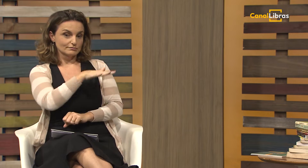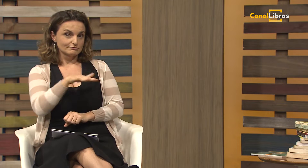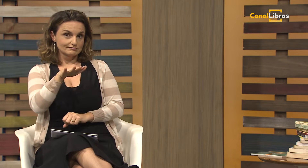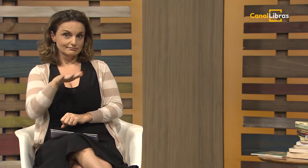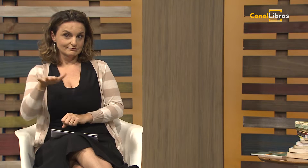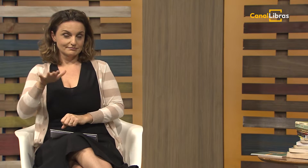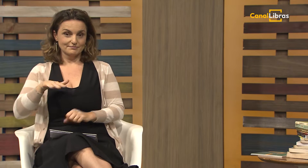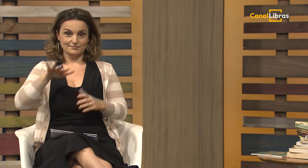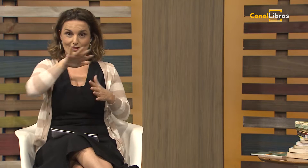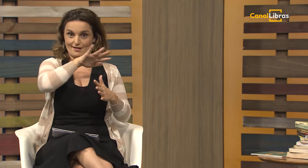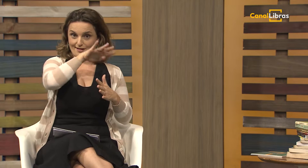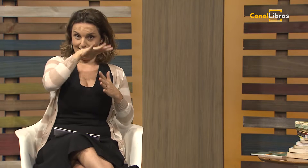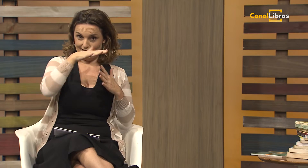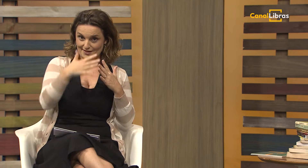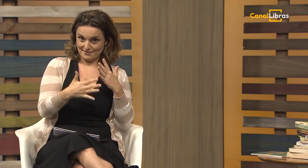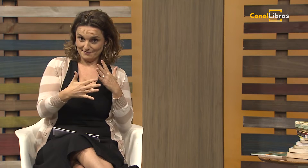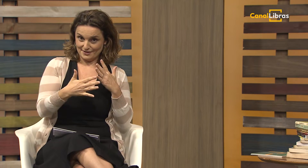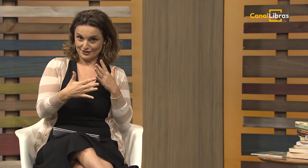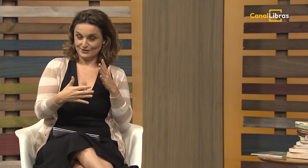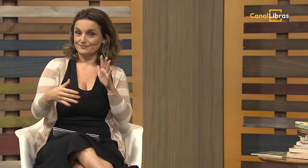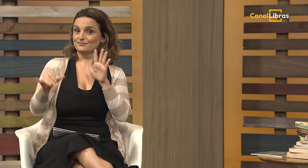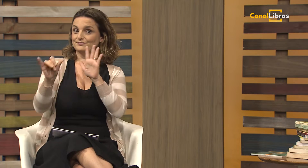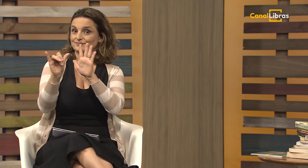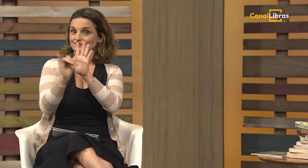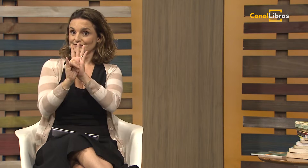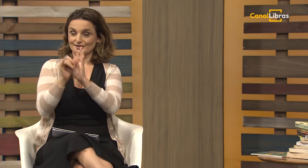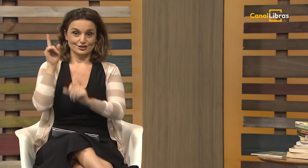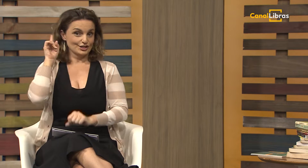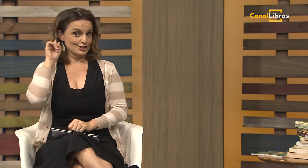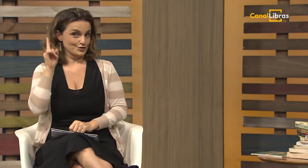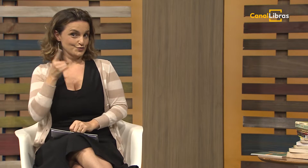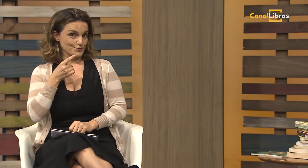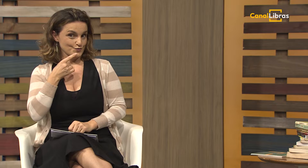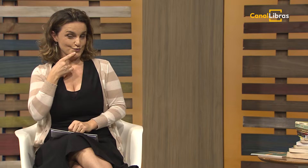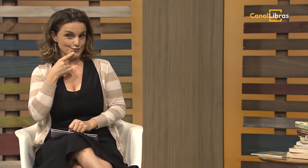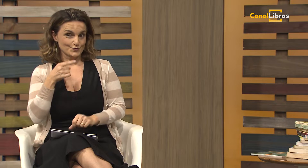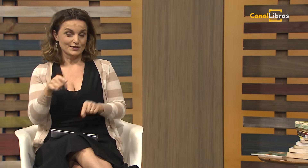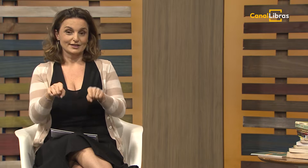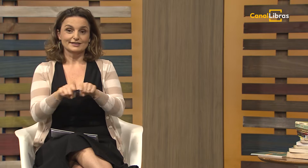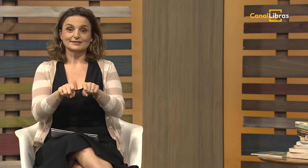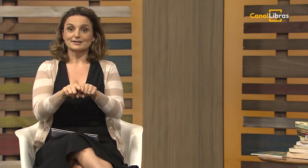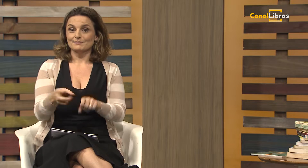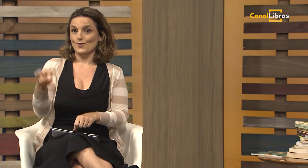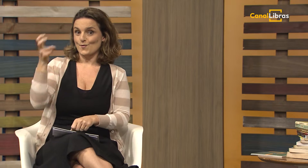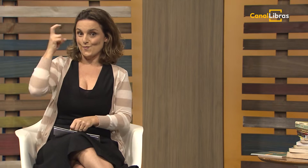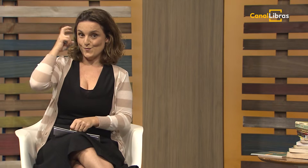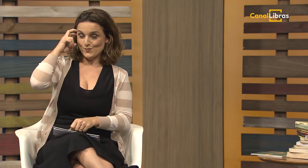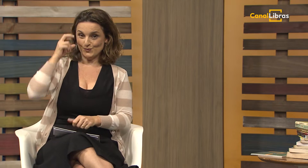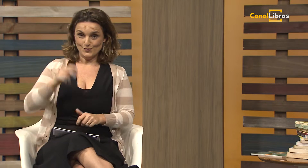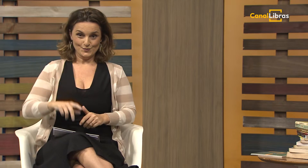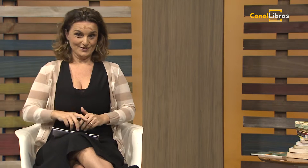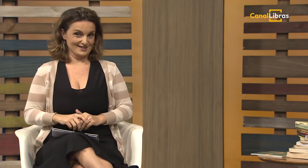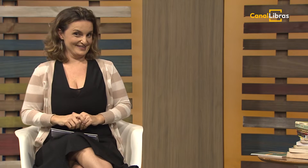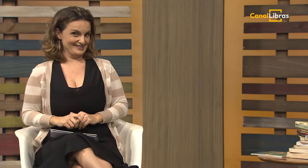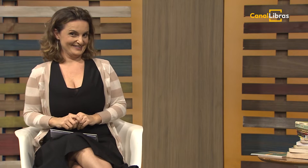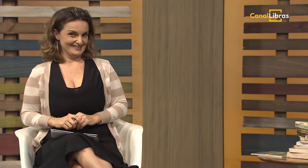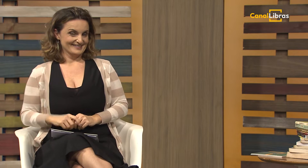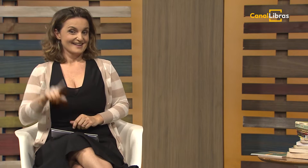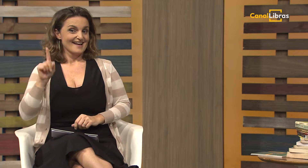linguístico em diferentes contextos como Libras, identidade e também cultura.